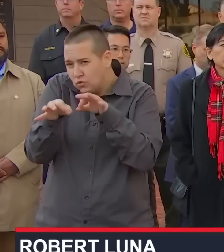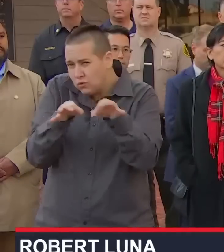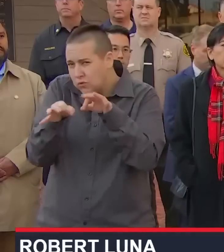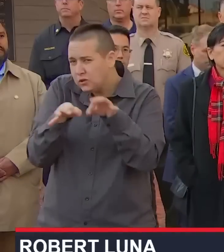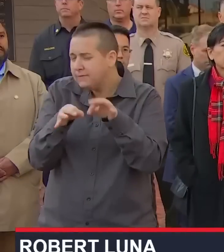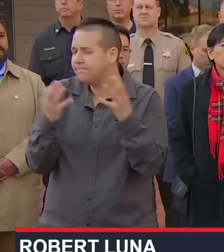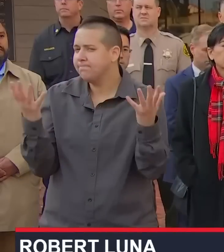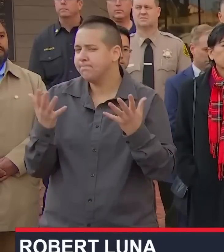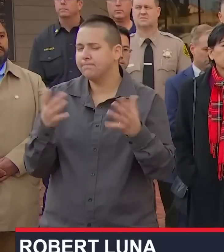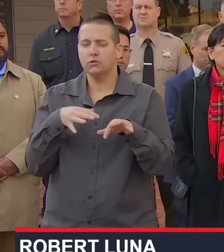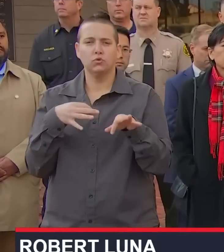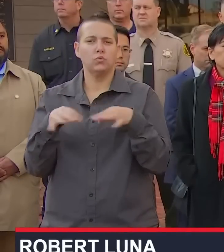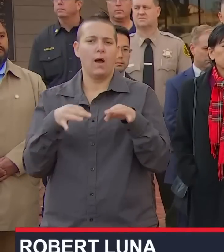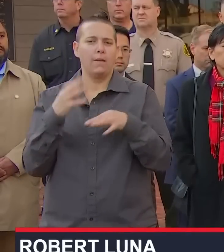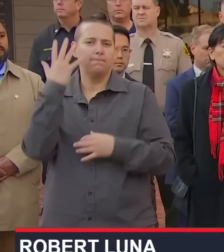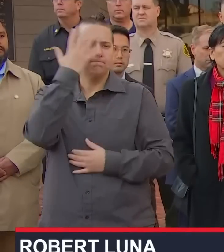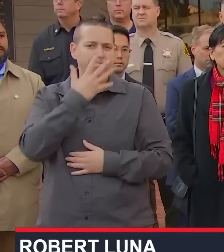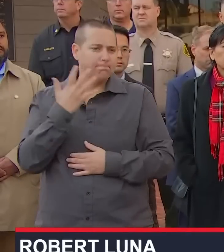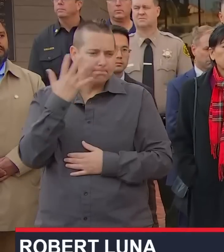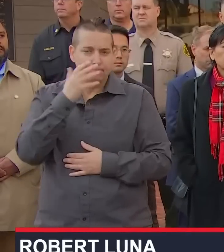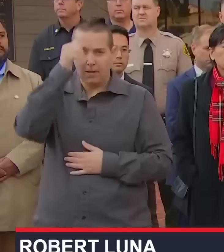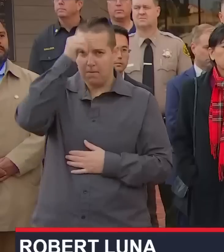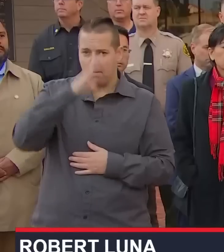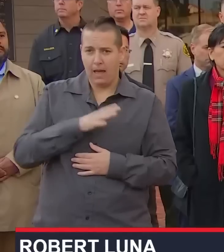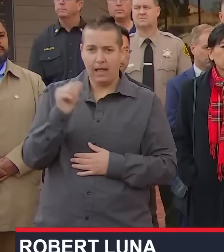la descripción preliminar